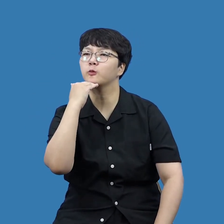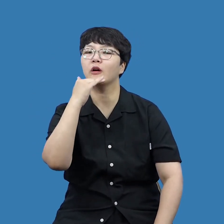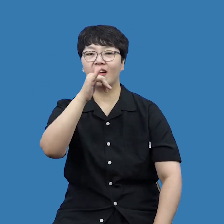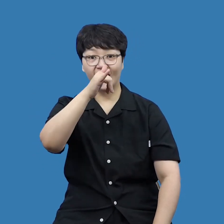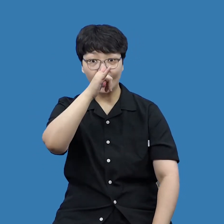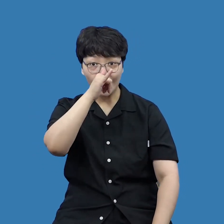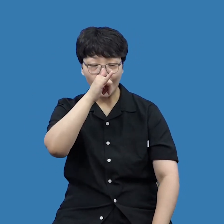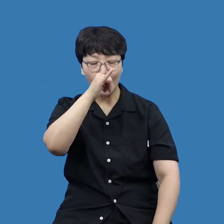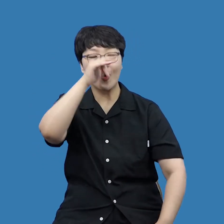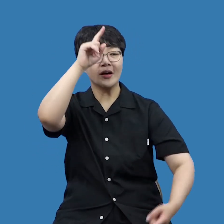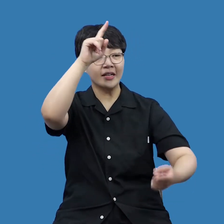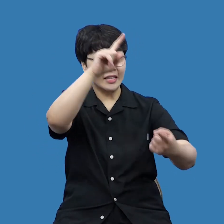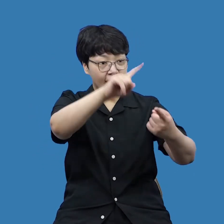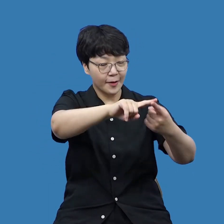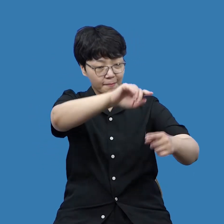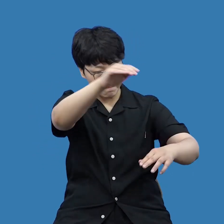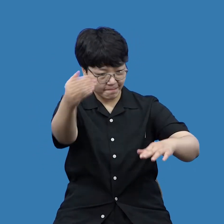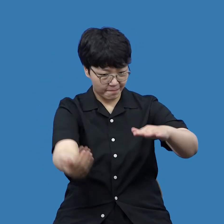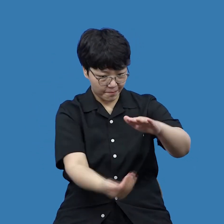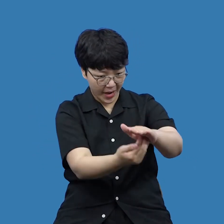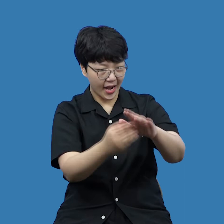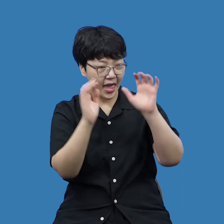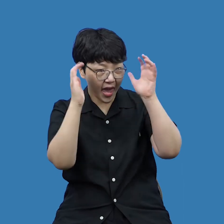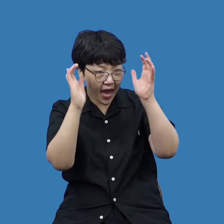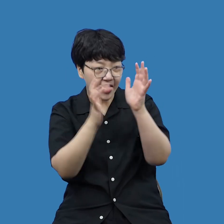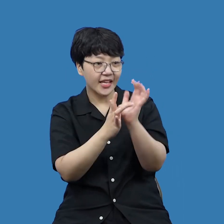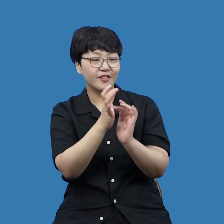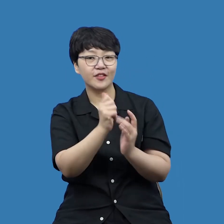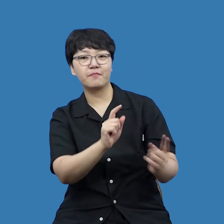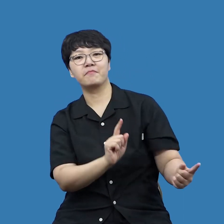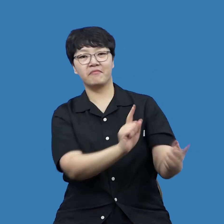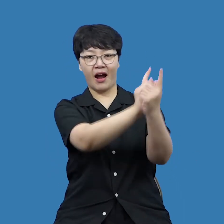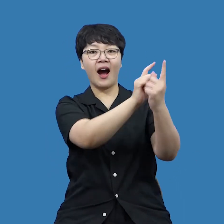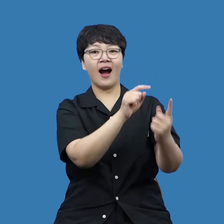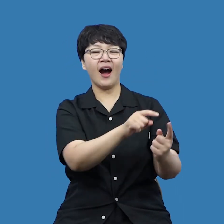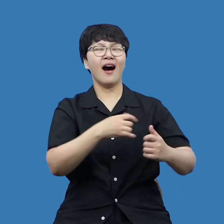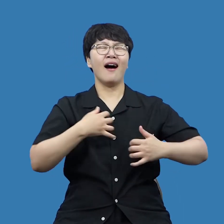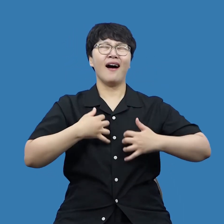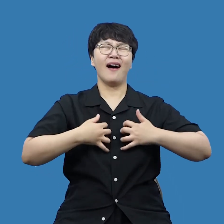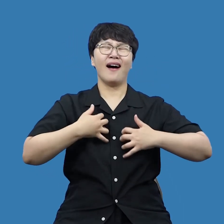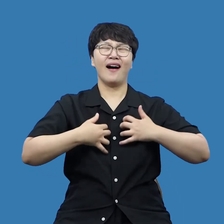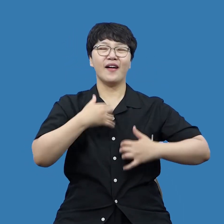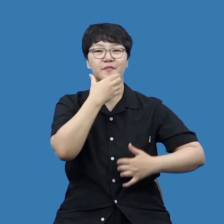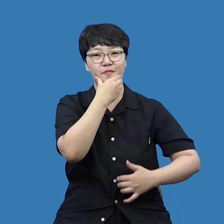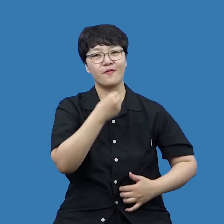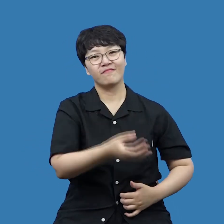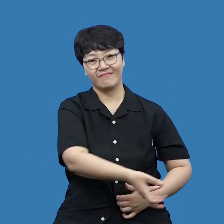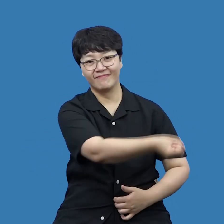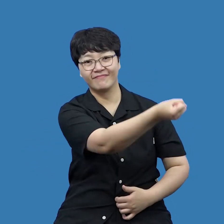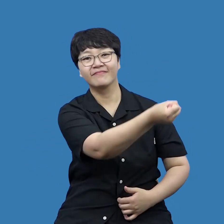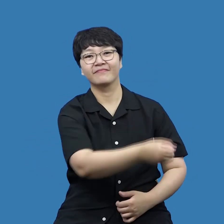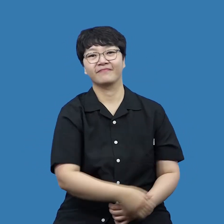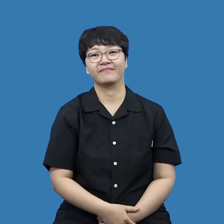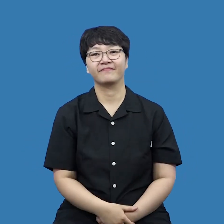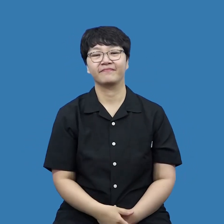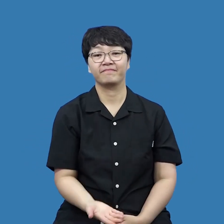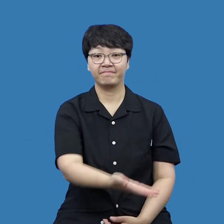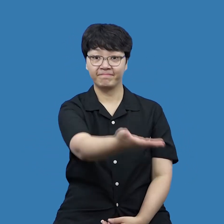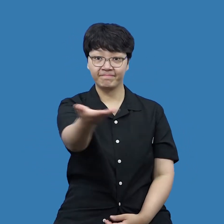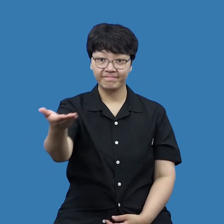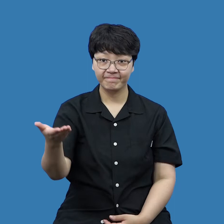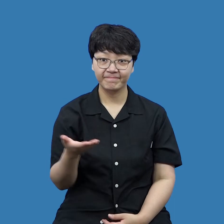꿈대로 아기 메시아를 만나서 기뻐하는 놀라운 축복을 경험합니다. 사랑하는